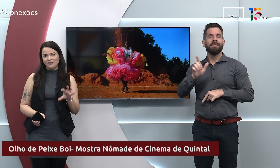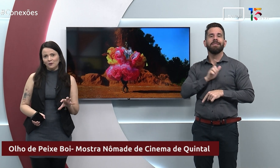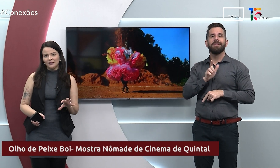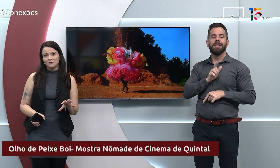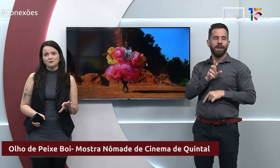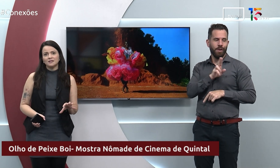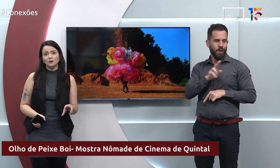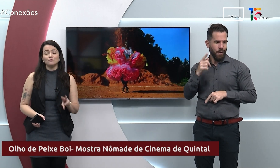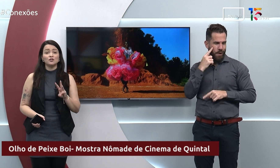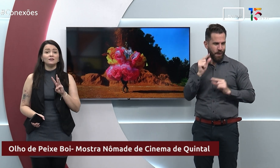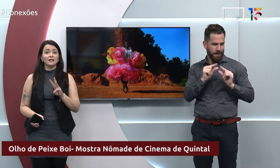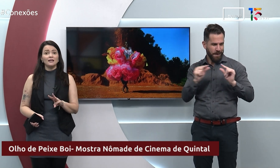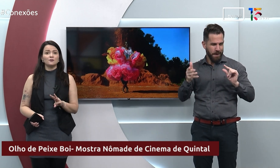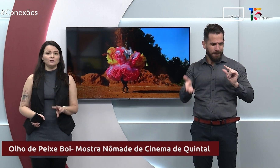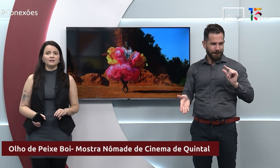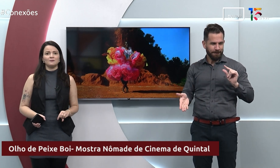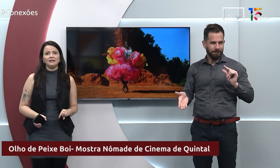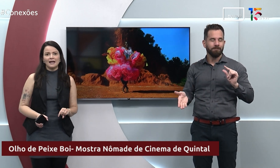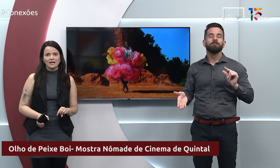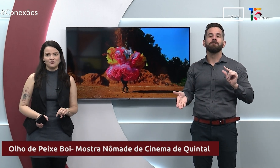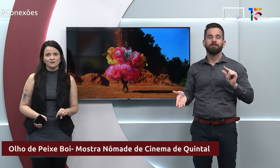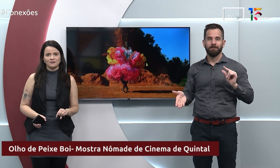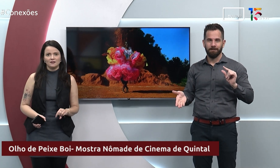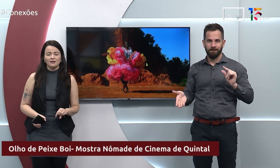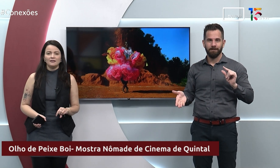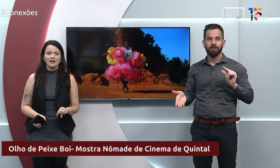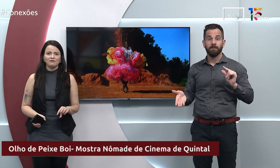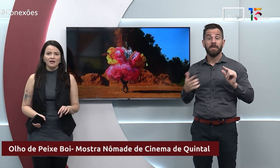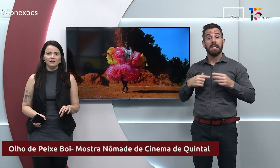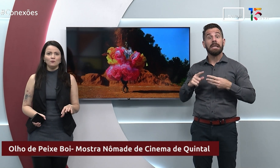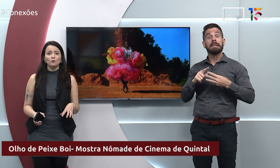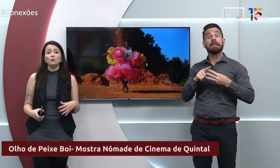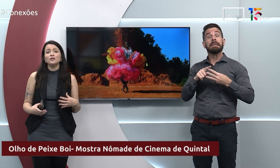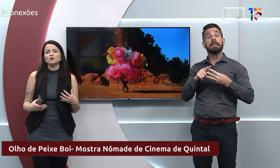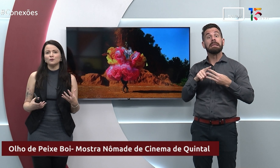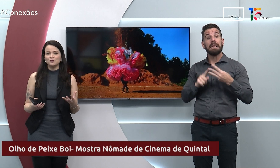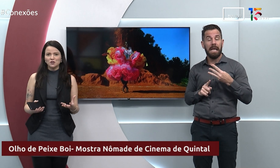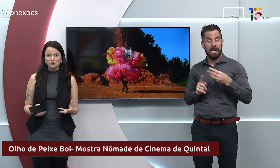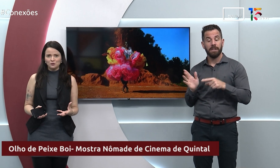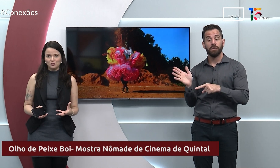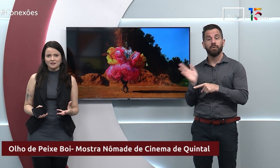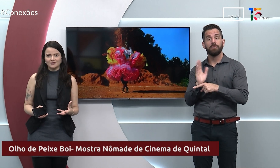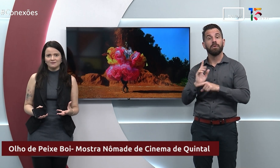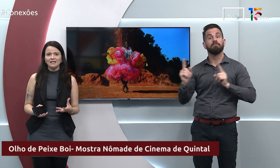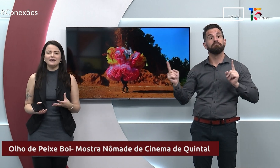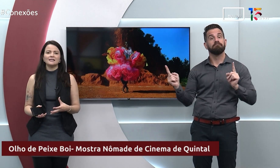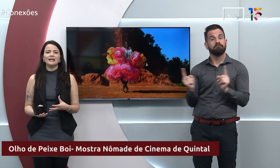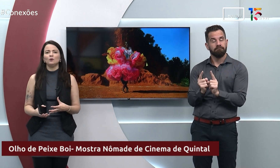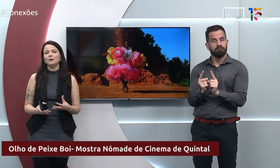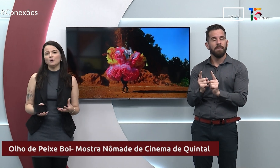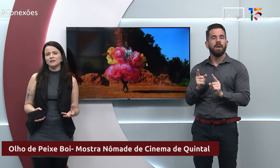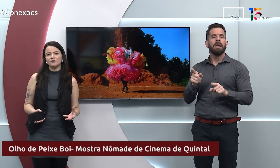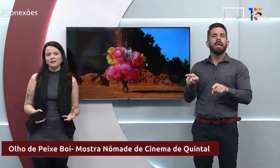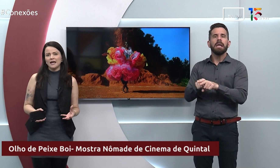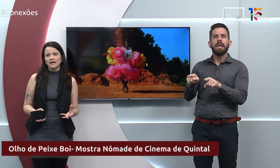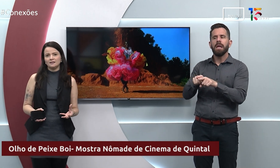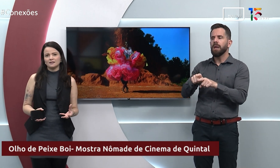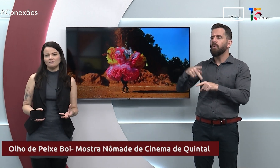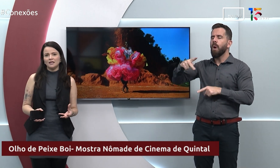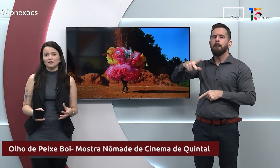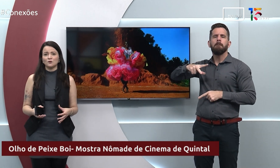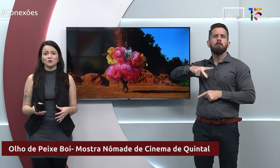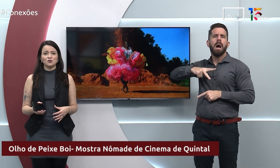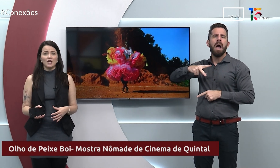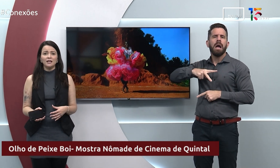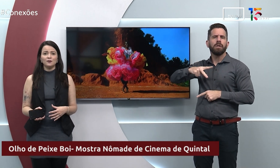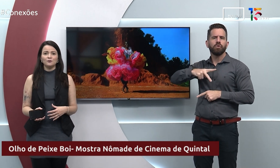Ela vai contar com a exibição de 3 curtas-metragens, que revelam o íntimo dos diretores e resgatam memórias familiares